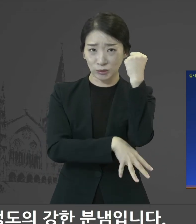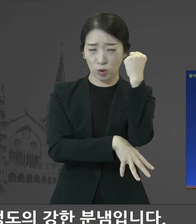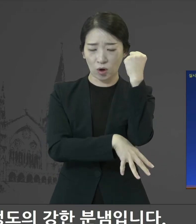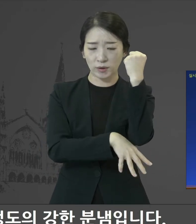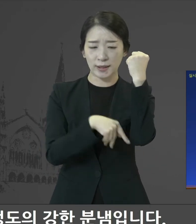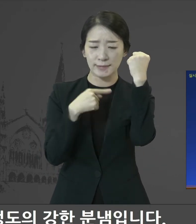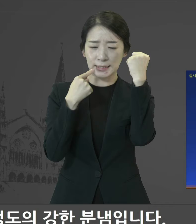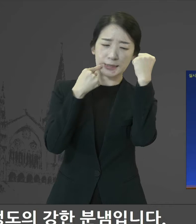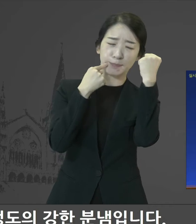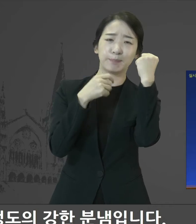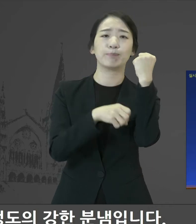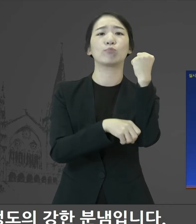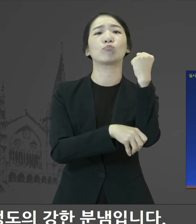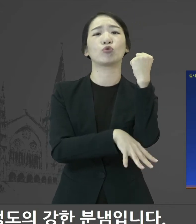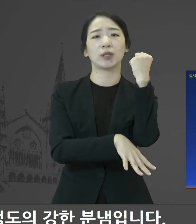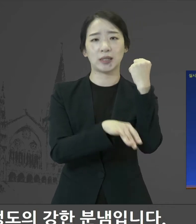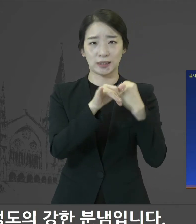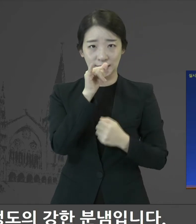쓴뿌리가 있다는 겁니다.